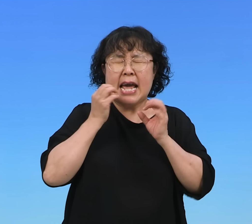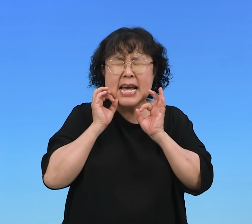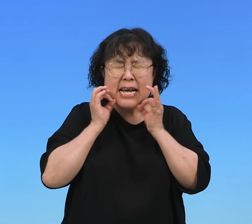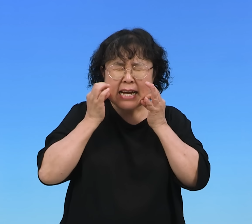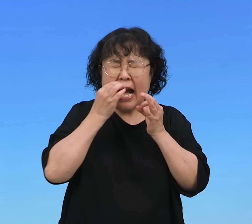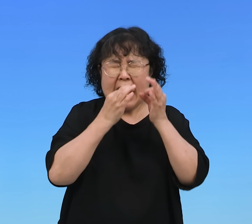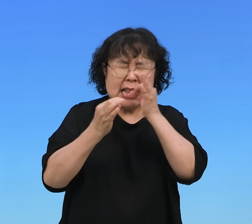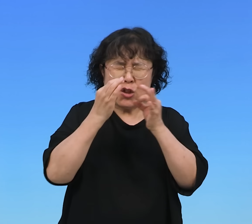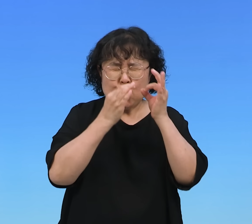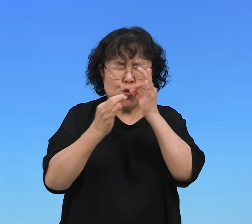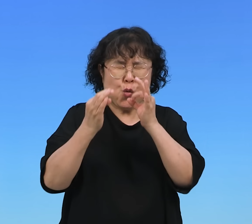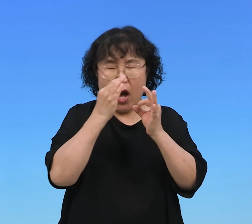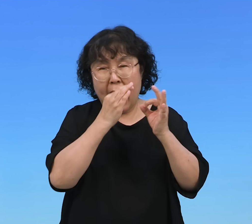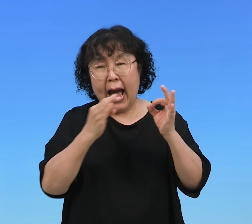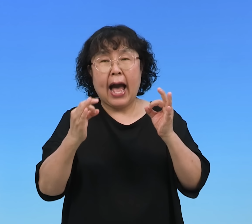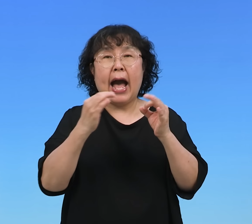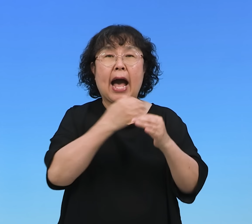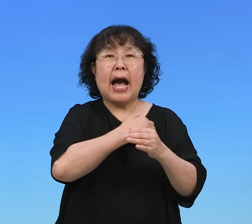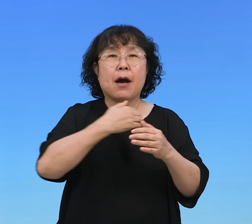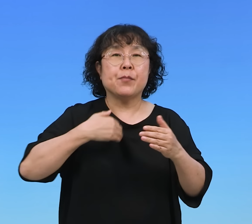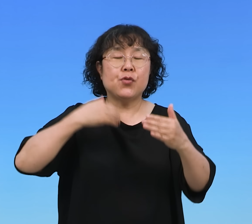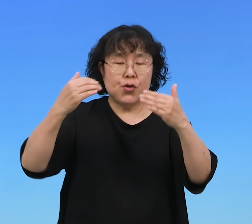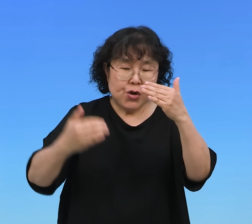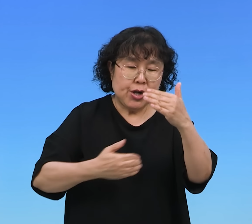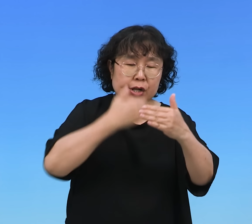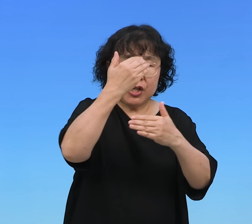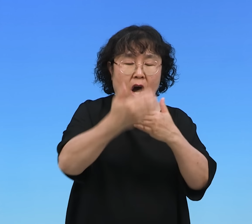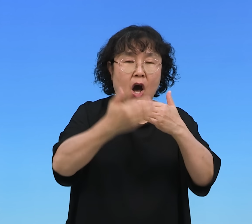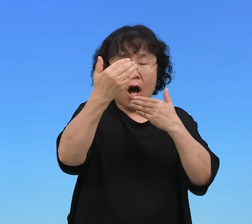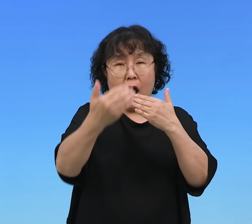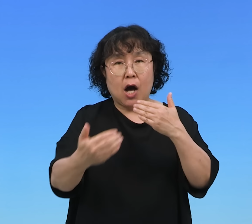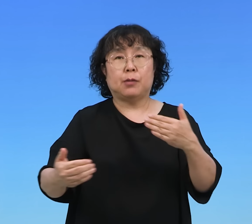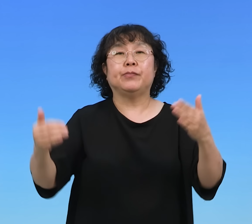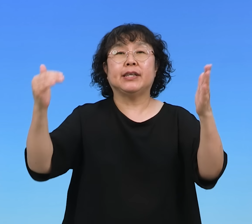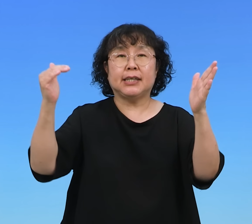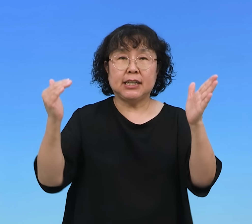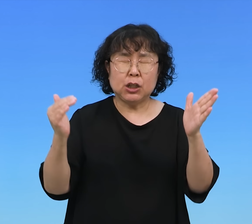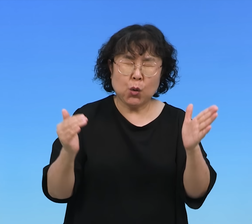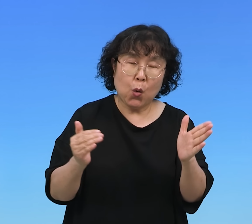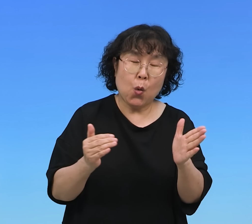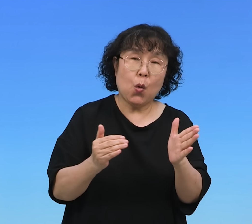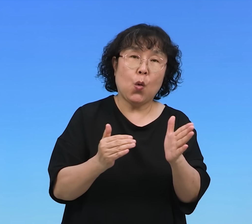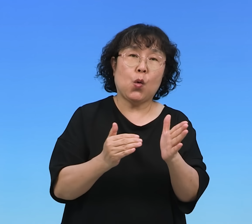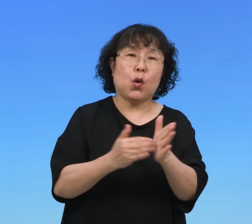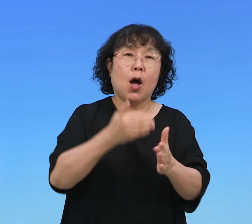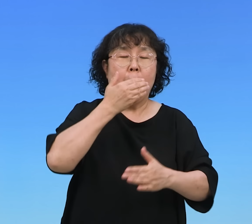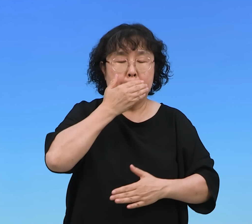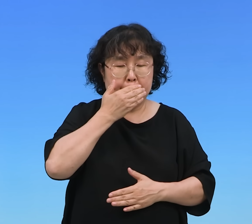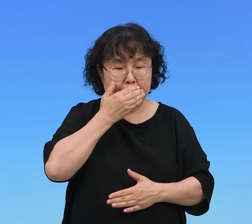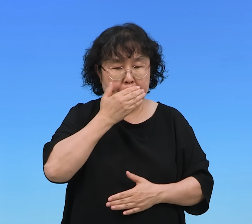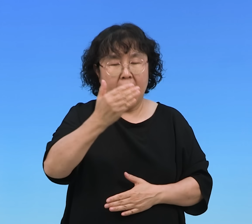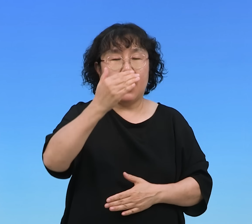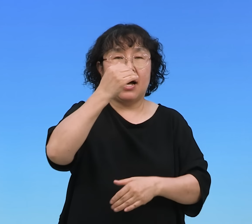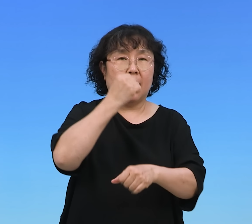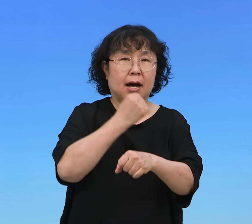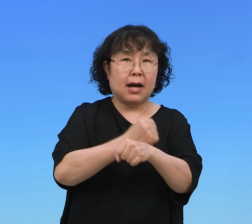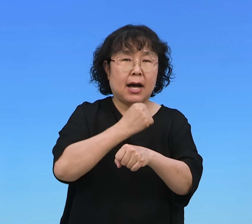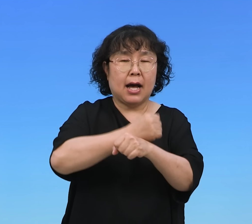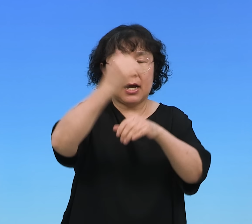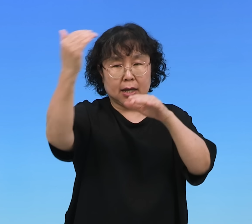간구함을 넘치도록 한번 힘있게 선포하기 원합니다. 능히